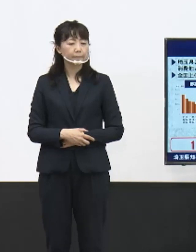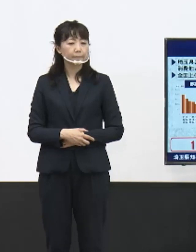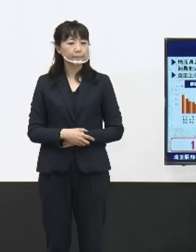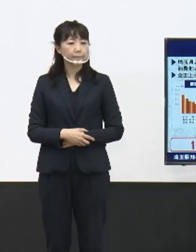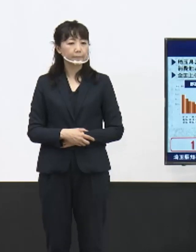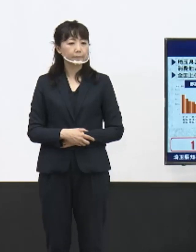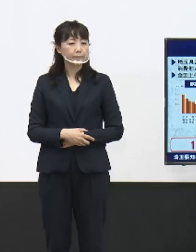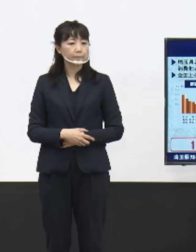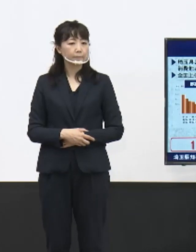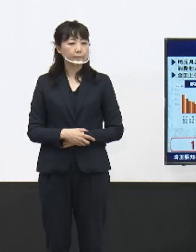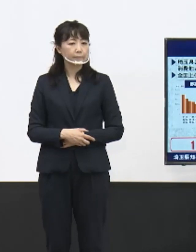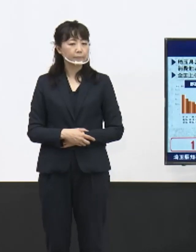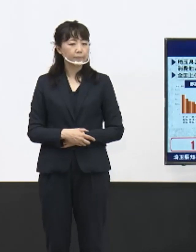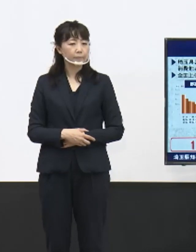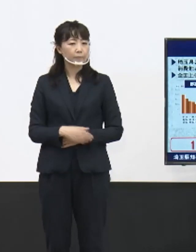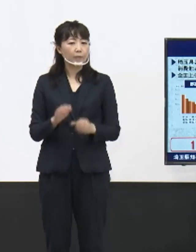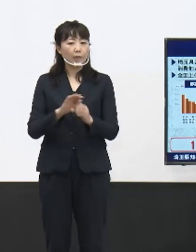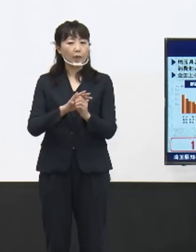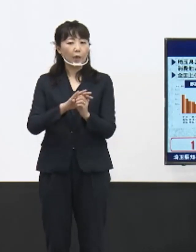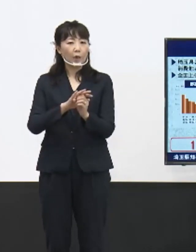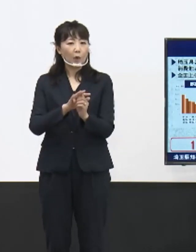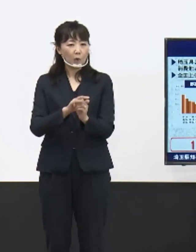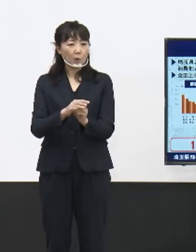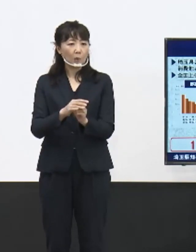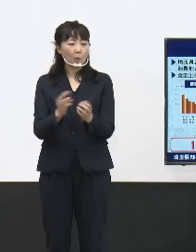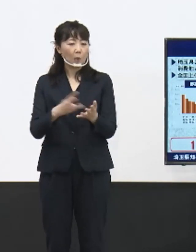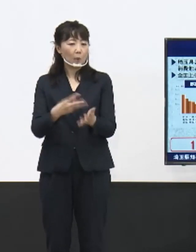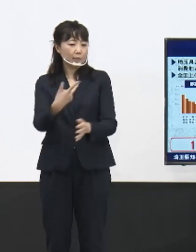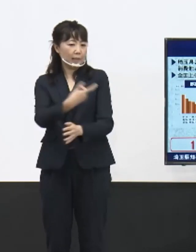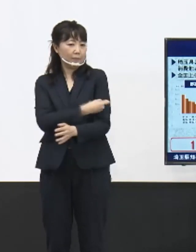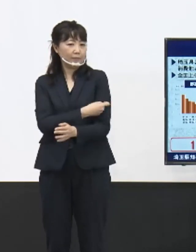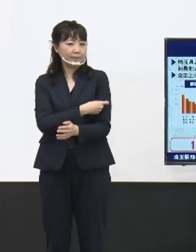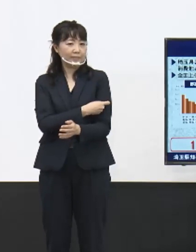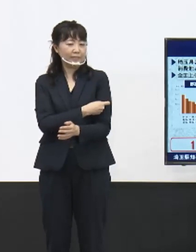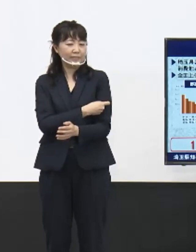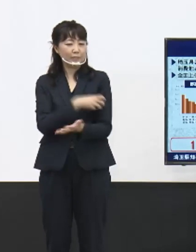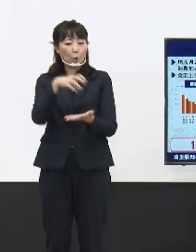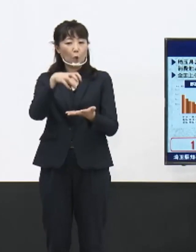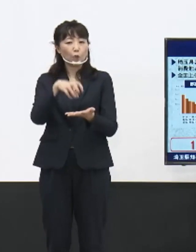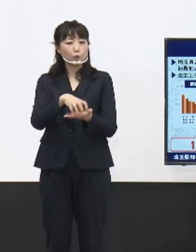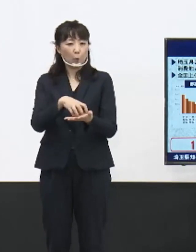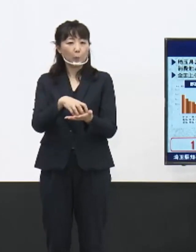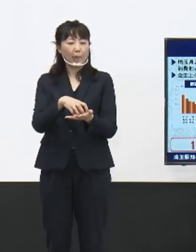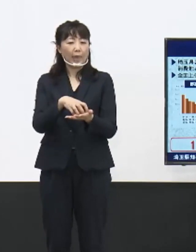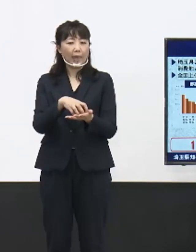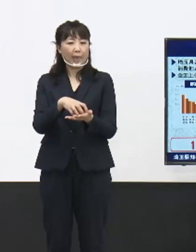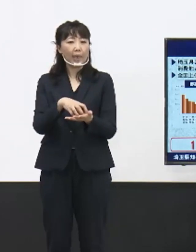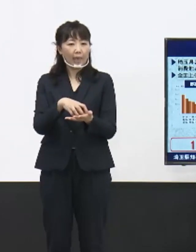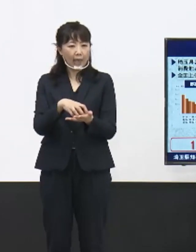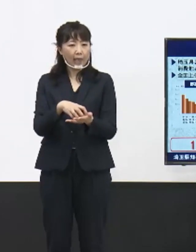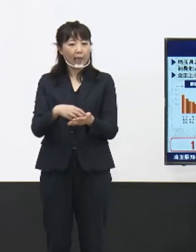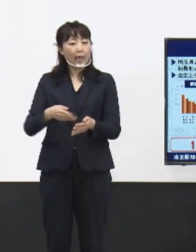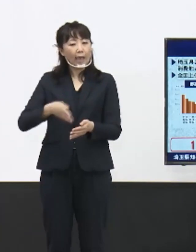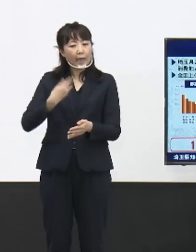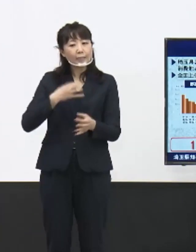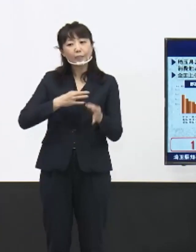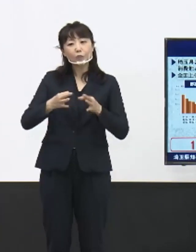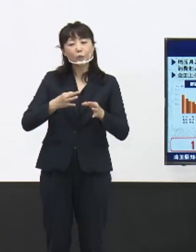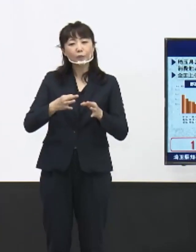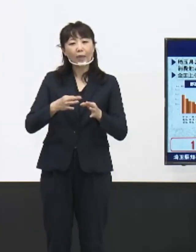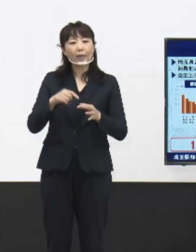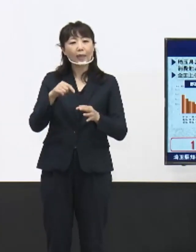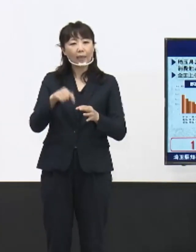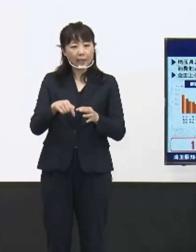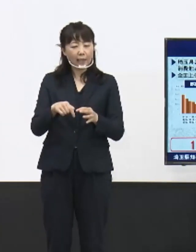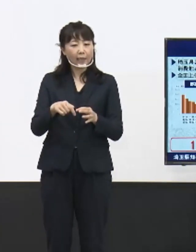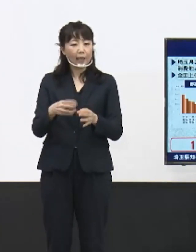接種証明実験、コロナの接種証明実験についてお伺いしたいんですけども、飲食店の実証実験、31日ま